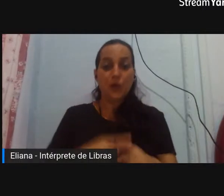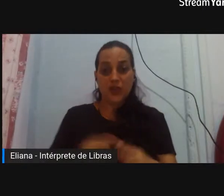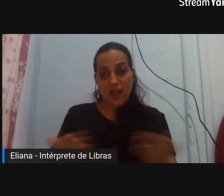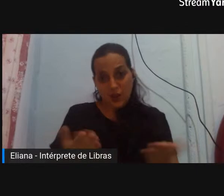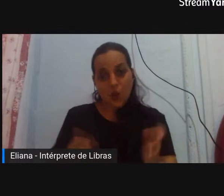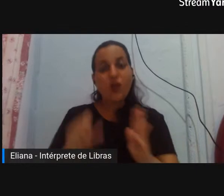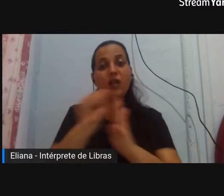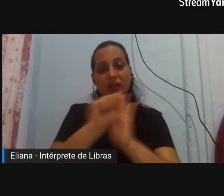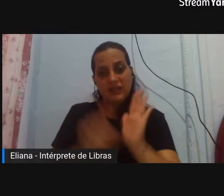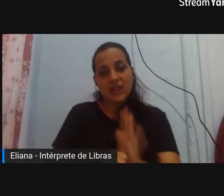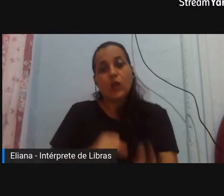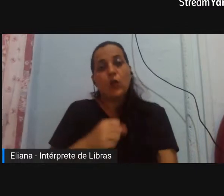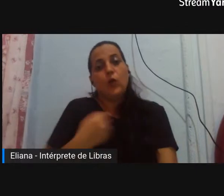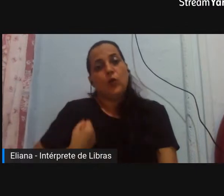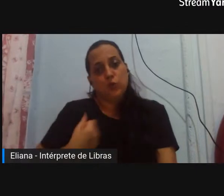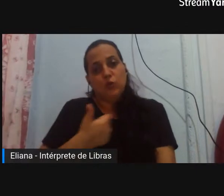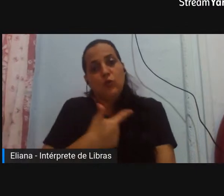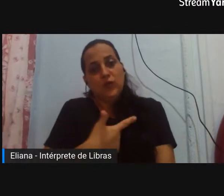em que